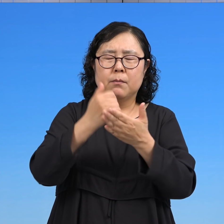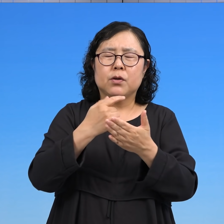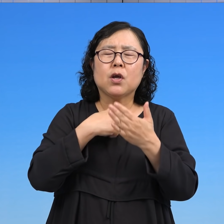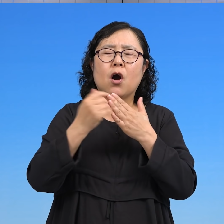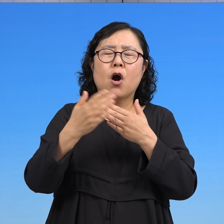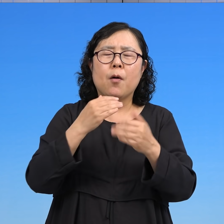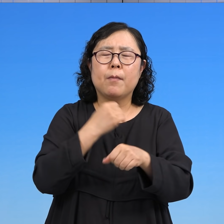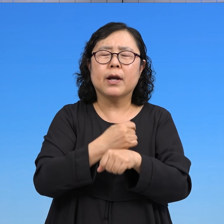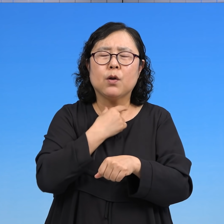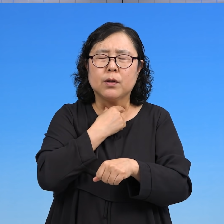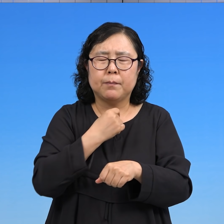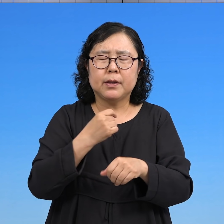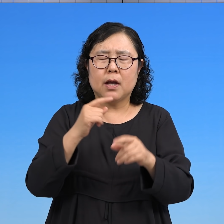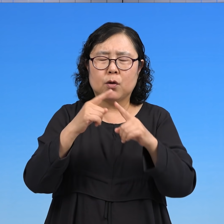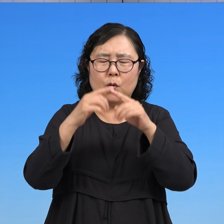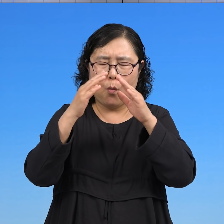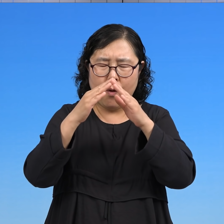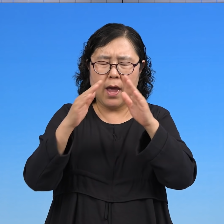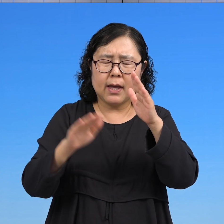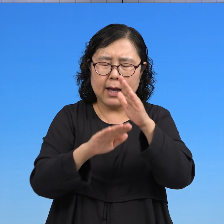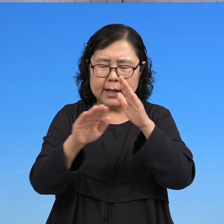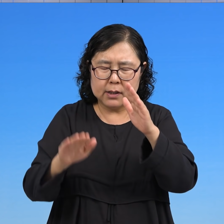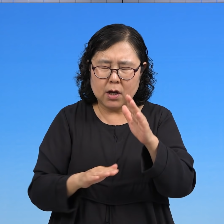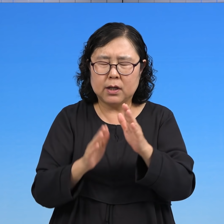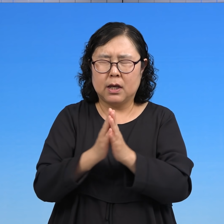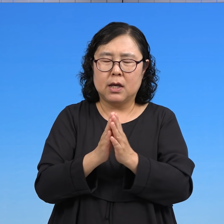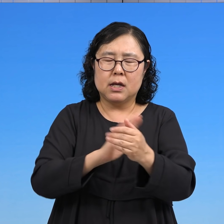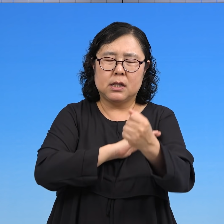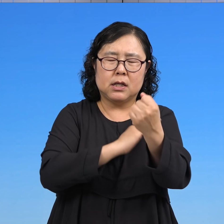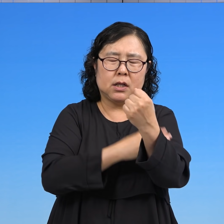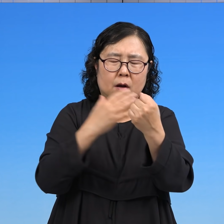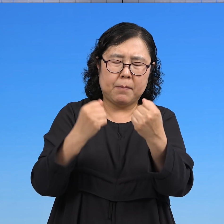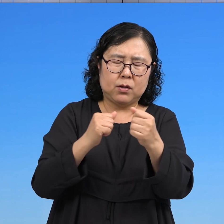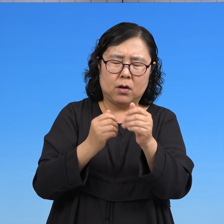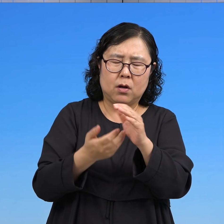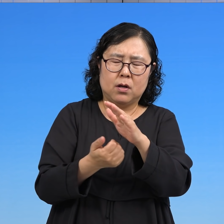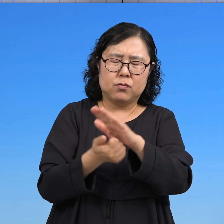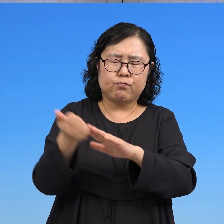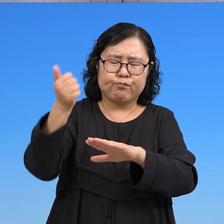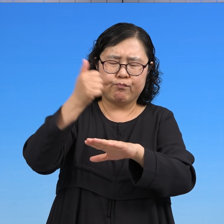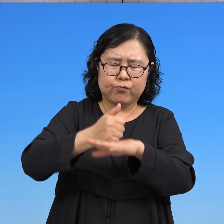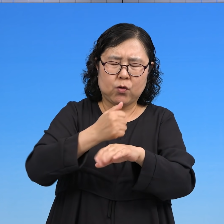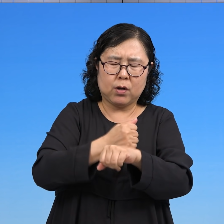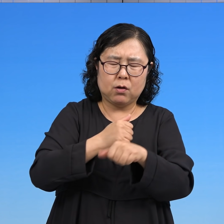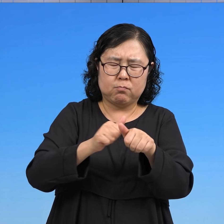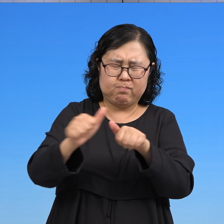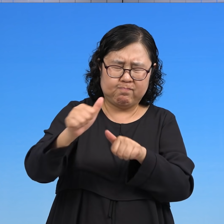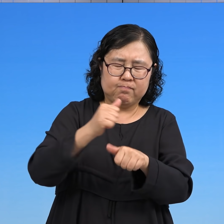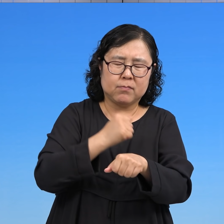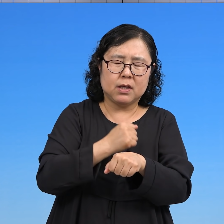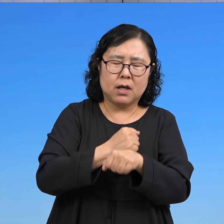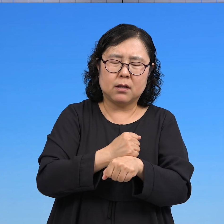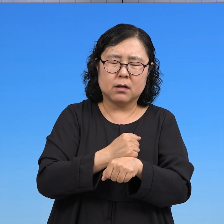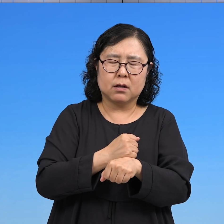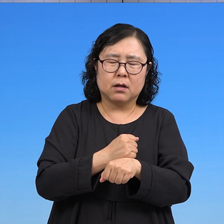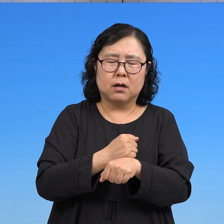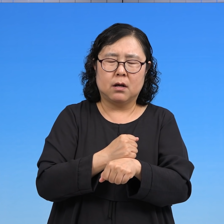경험하기 원합니다. 교회가, 가정이 그저 능력받아 성공하고